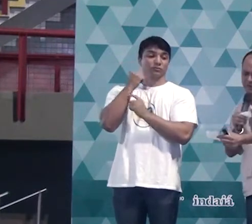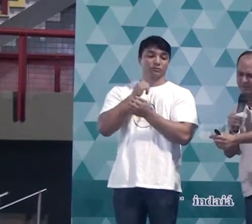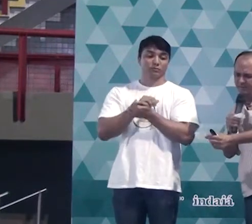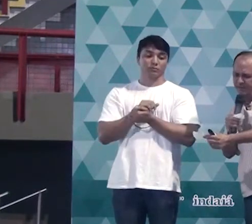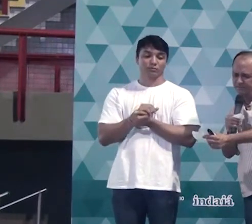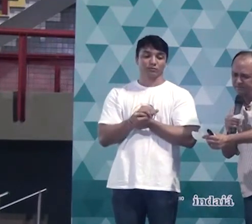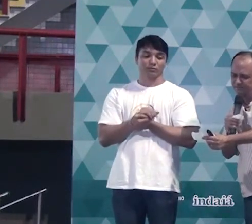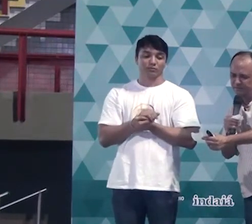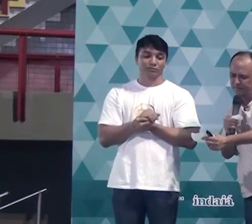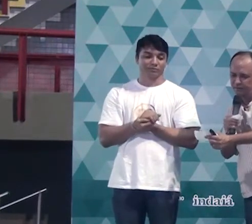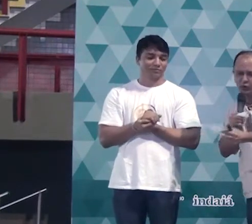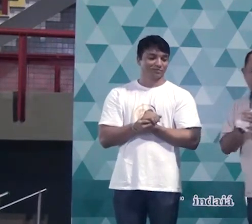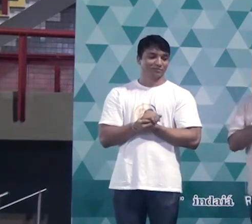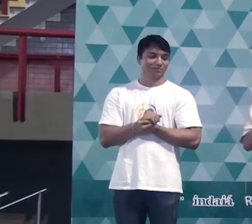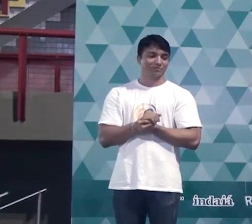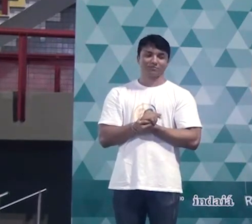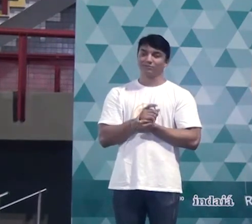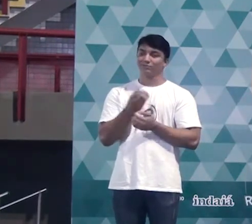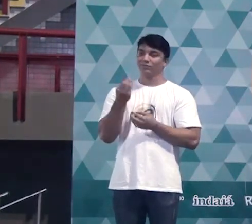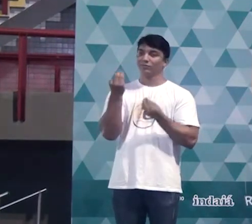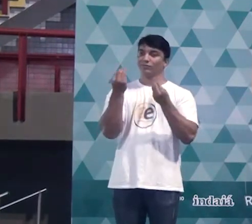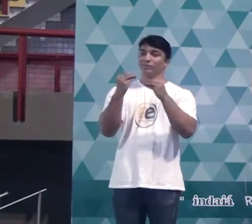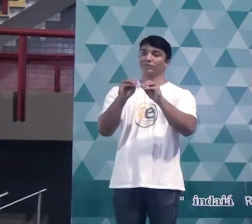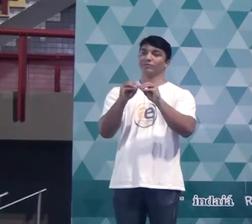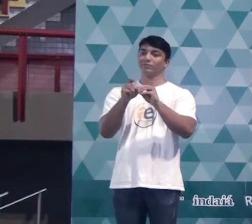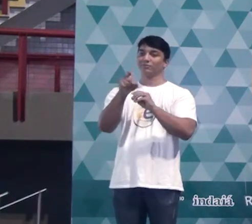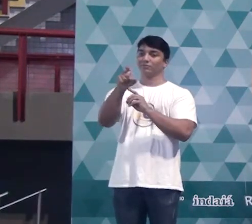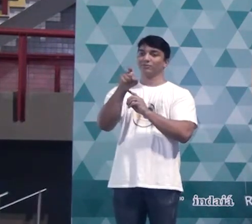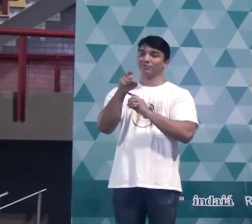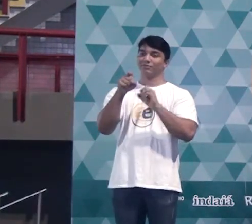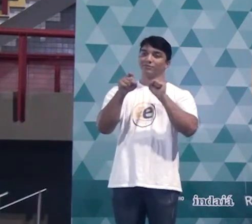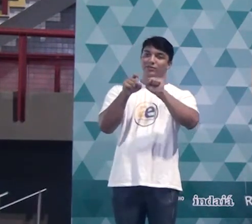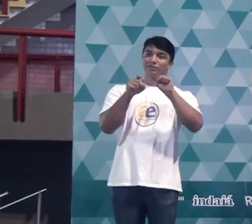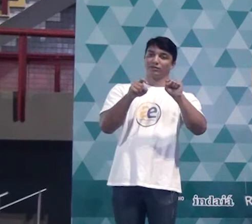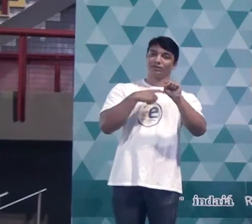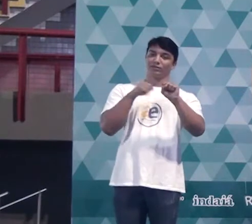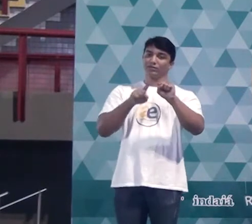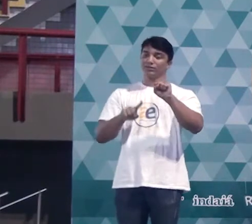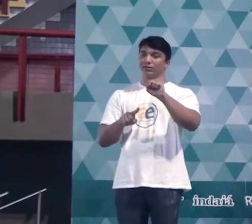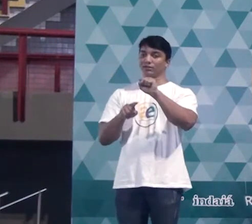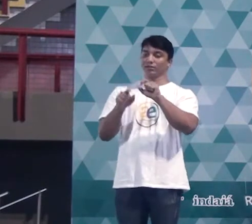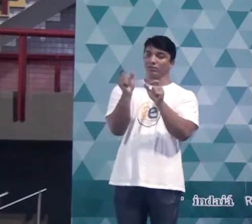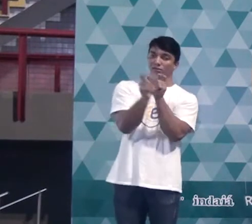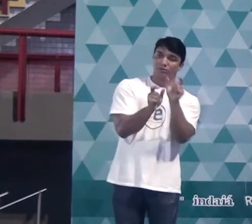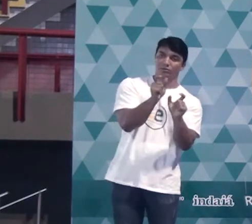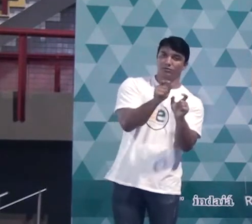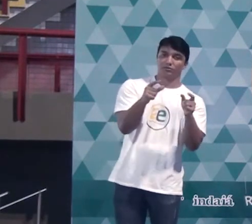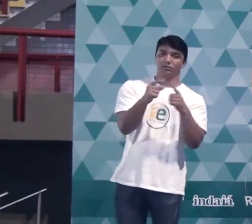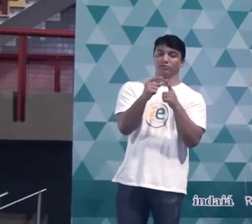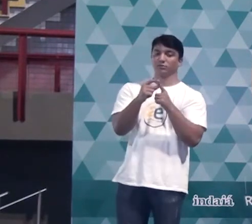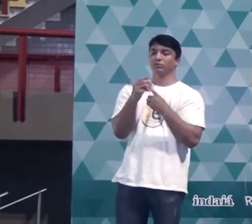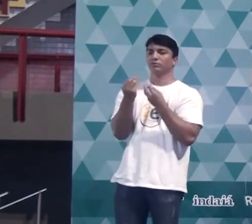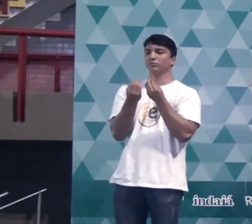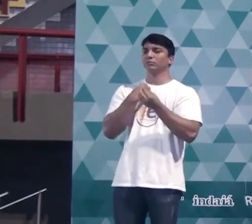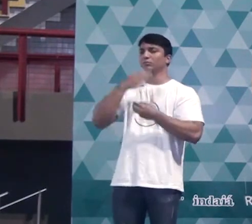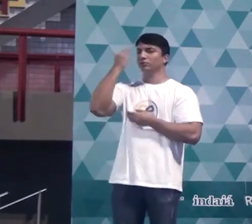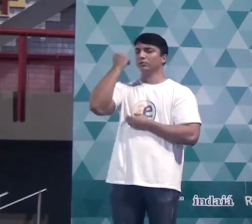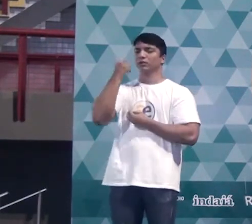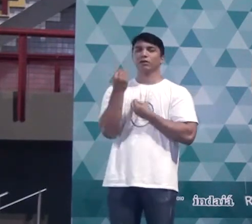Saber o que, meu pai? Colocar, né, X, 2S, cedilha, Z nas palavras. Como posso fazer para